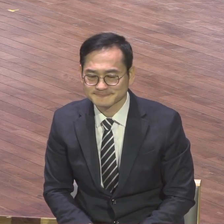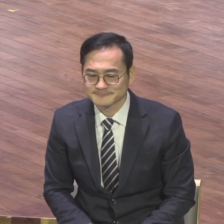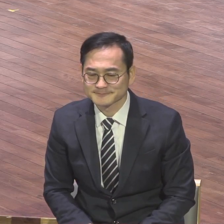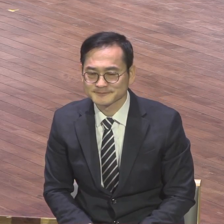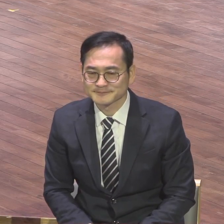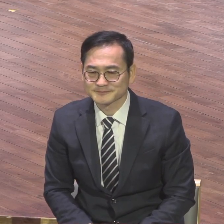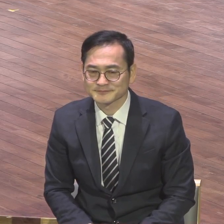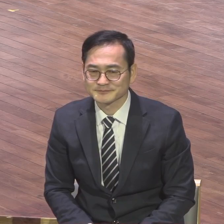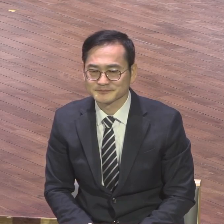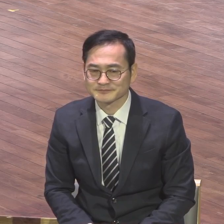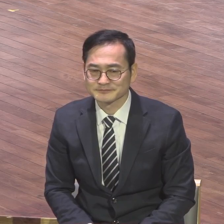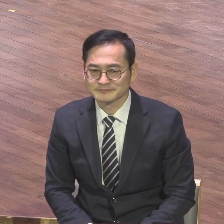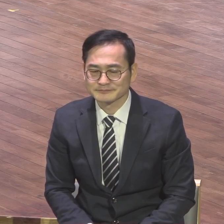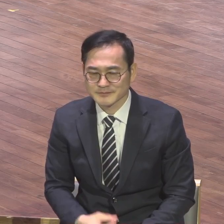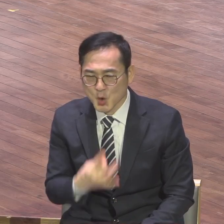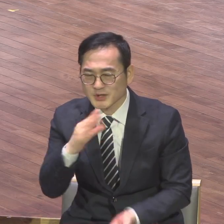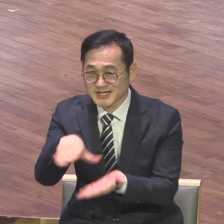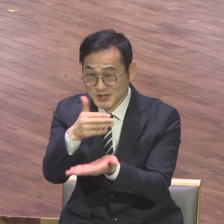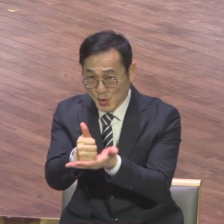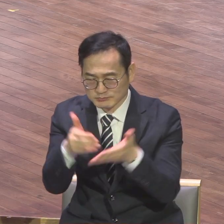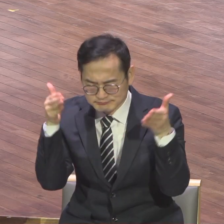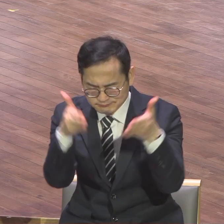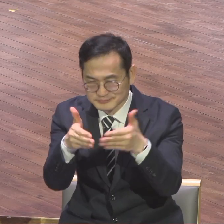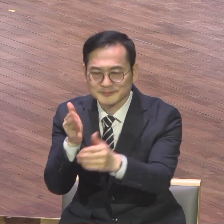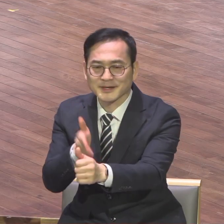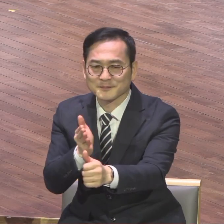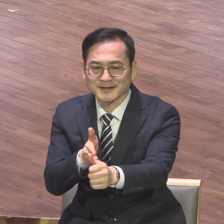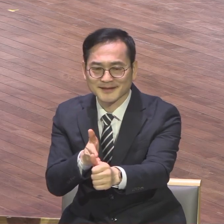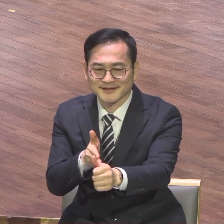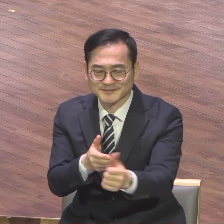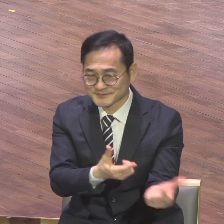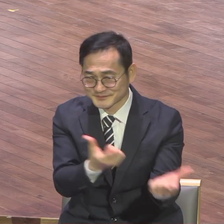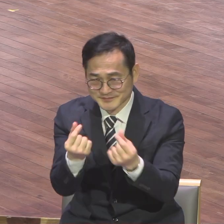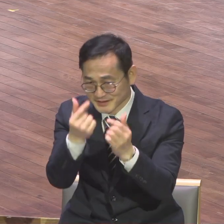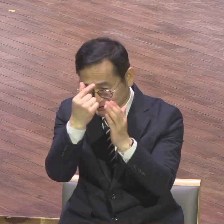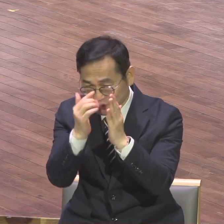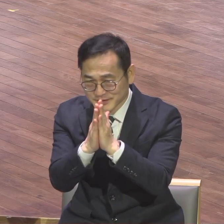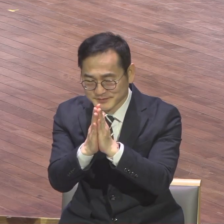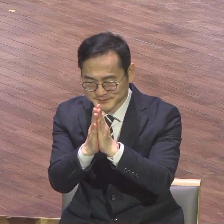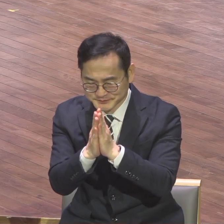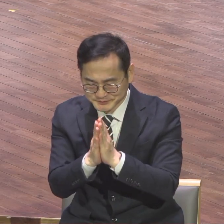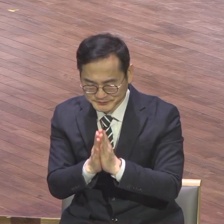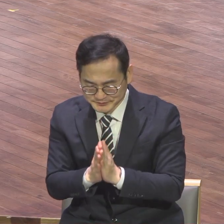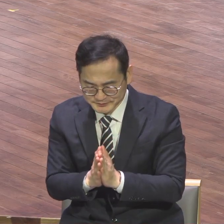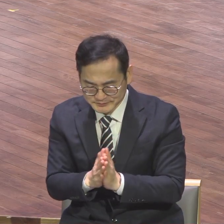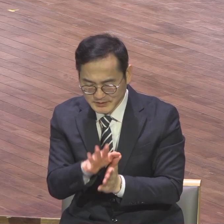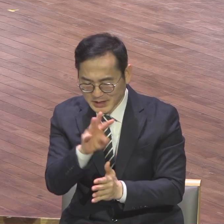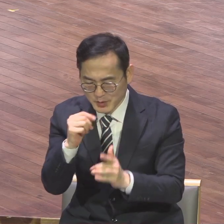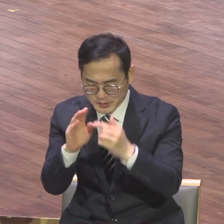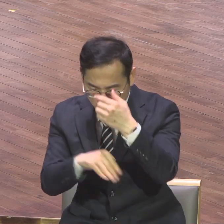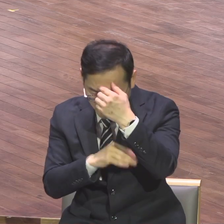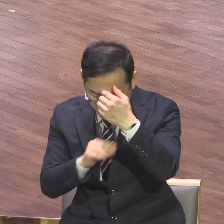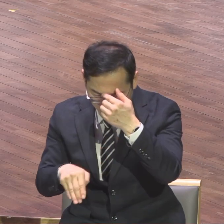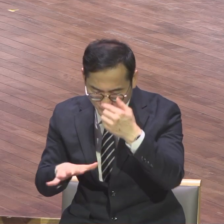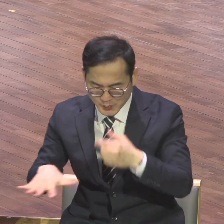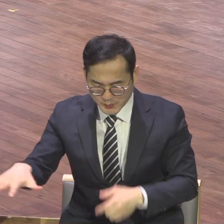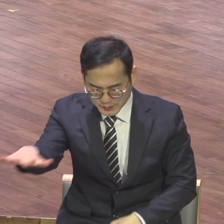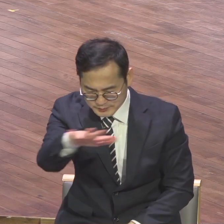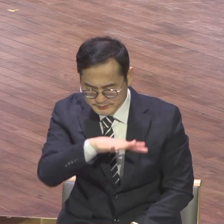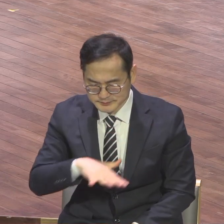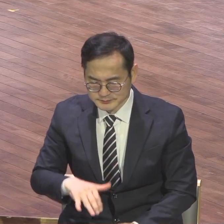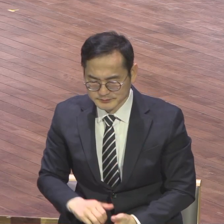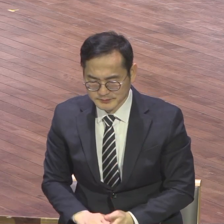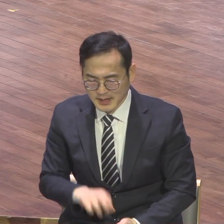여러분이 올인하시기를 주님으로 축복합니다. 기도합시다. 아버지 하나님 영계 모든 성도들 정말 이제